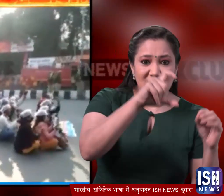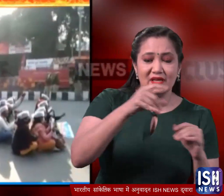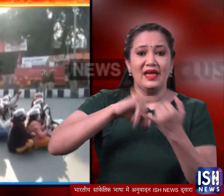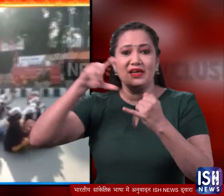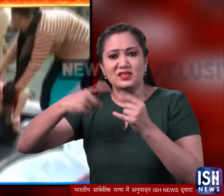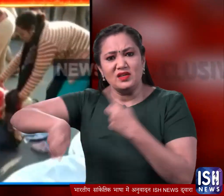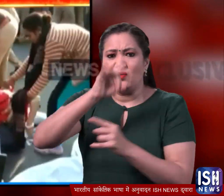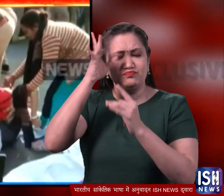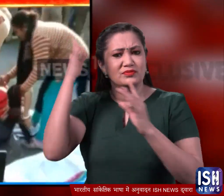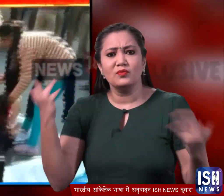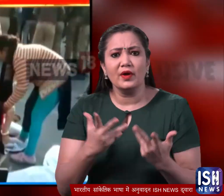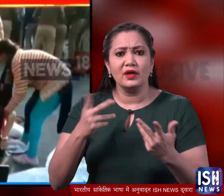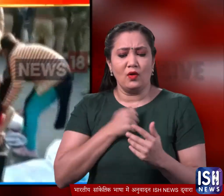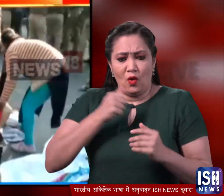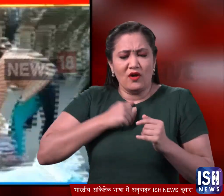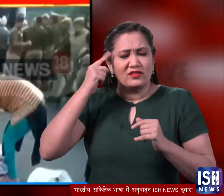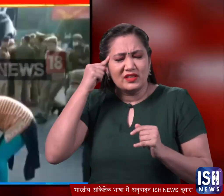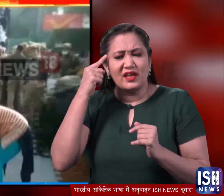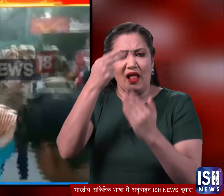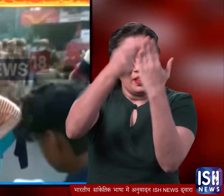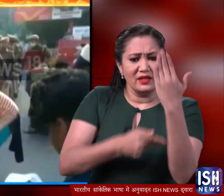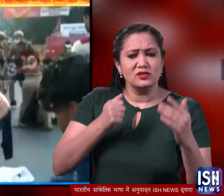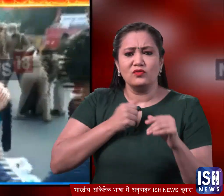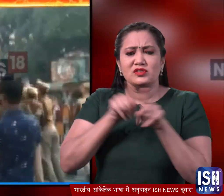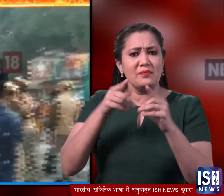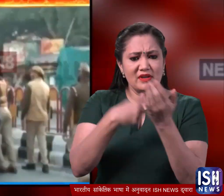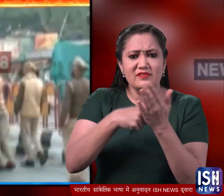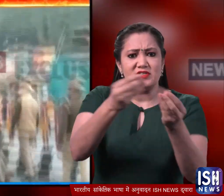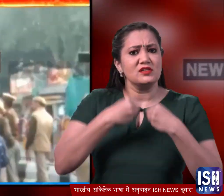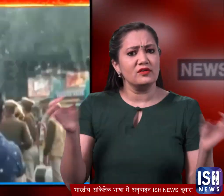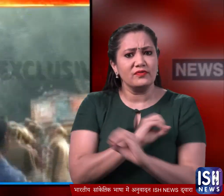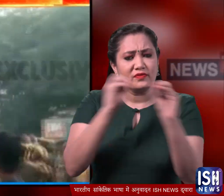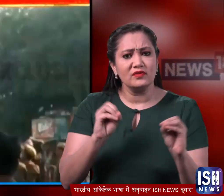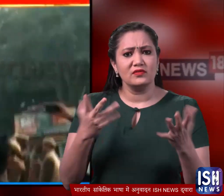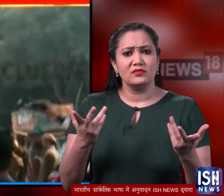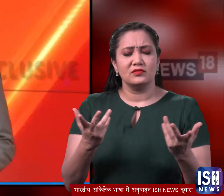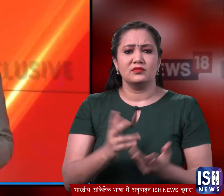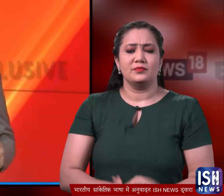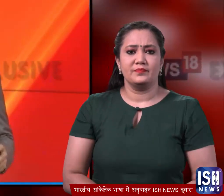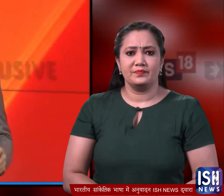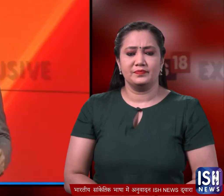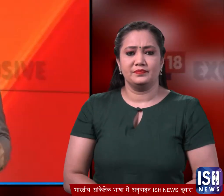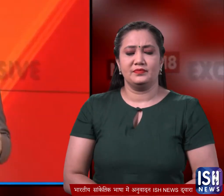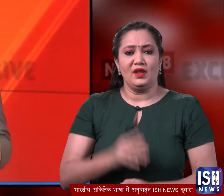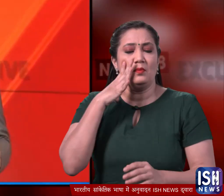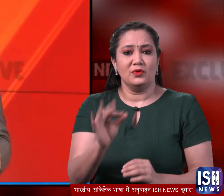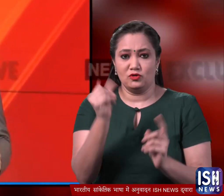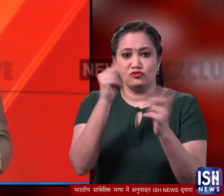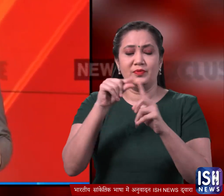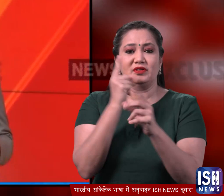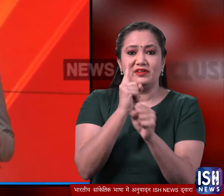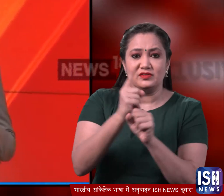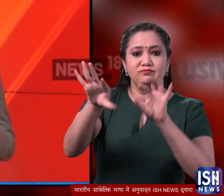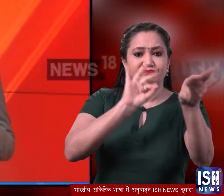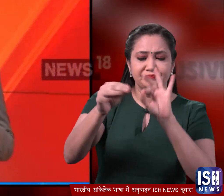के उम्मीदवार भड़क गए, क्योंकि उनके हिसाब से लिस्ट में उन्हें उतना आरक्षण नहीं मिला जितना मिलना चाहिए था। सौभाग्य की बात यह कि यूपी में